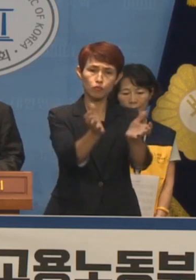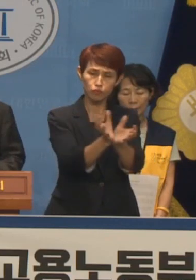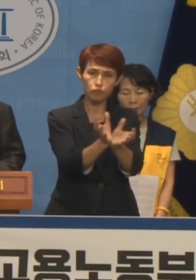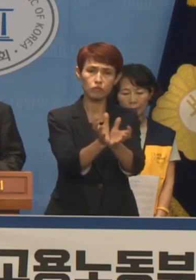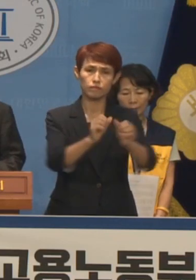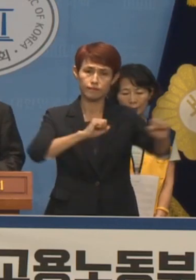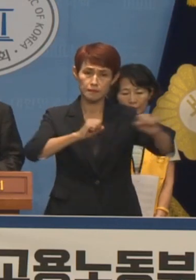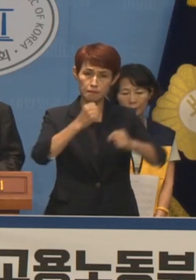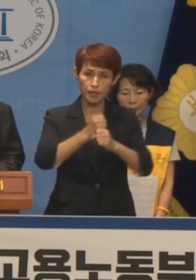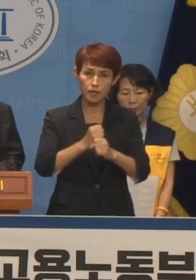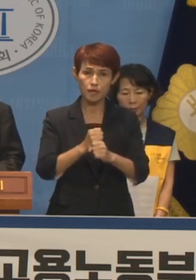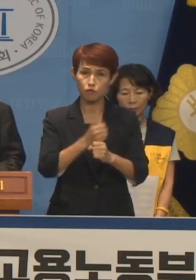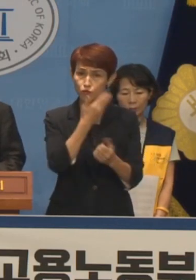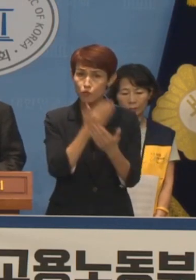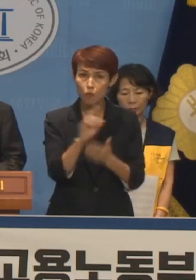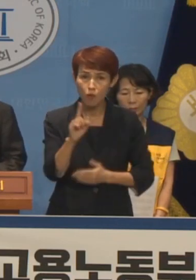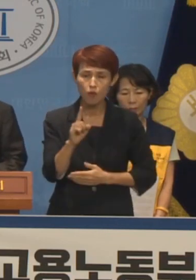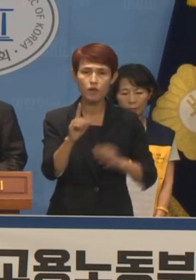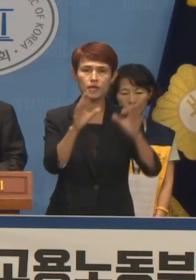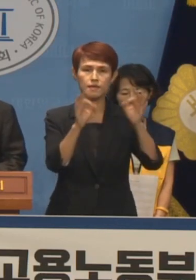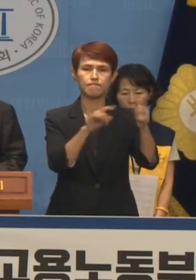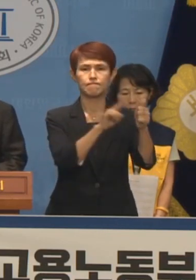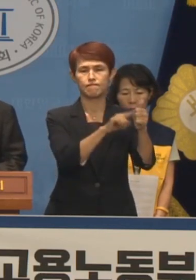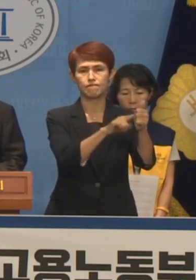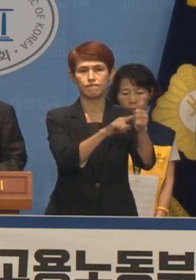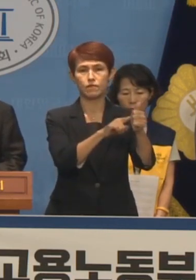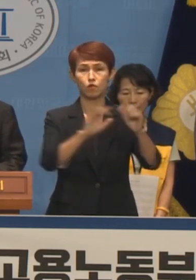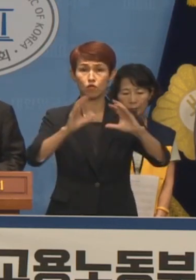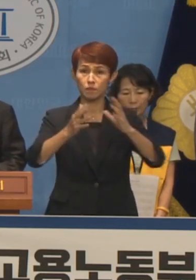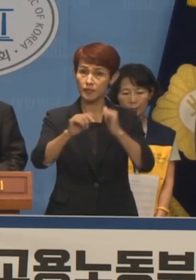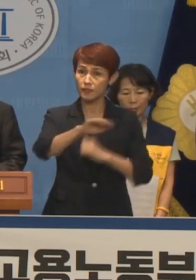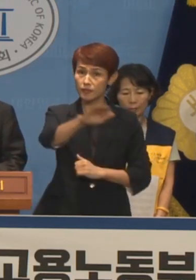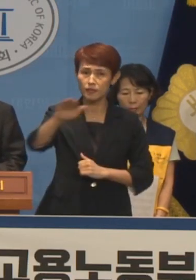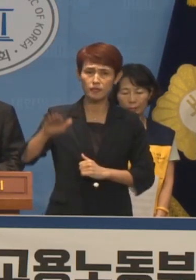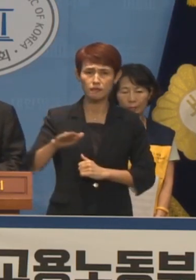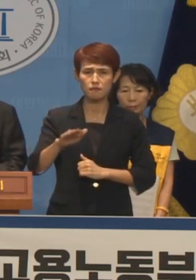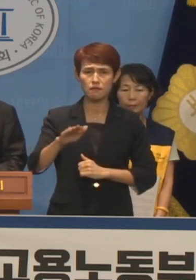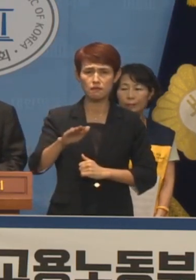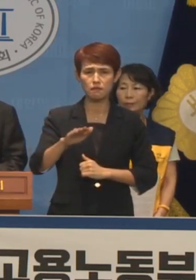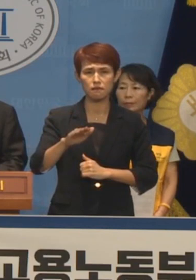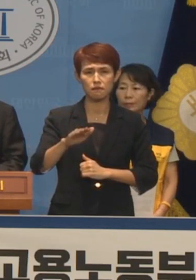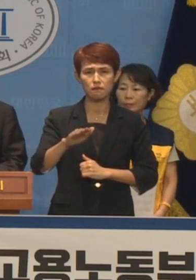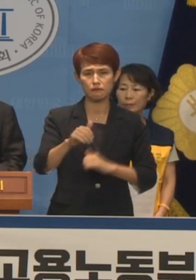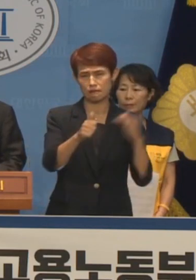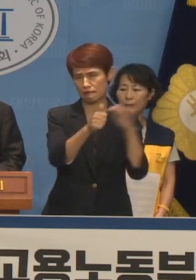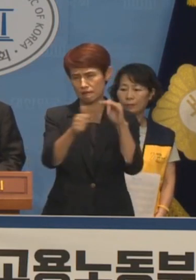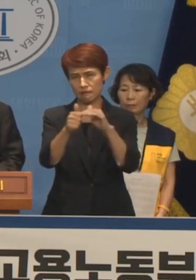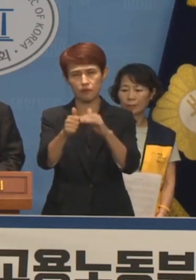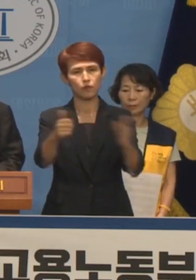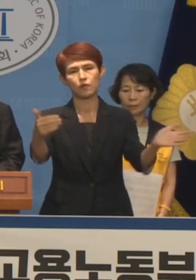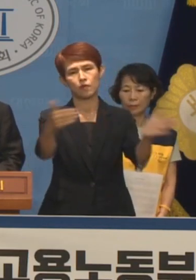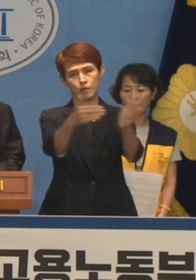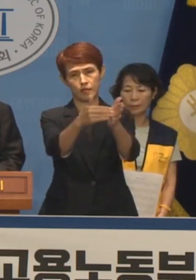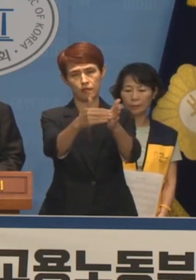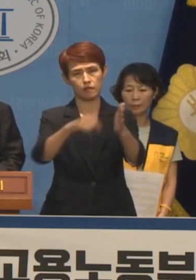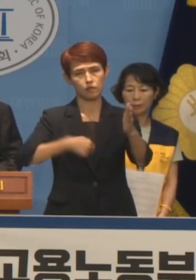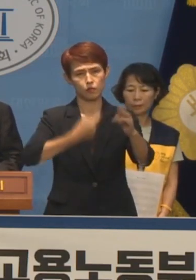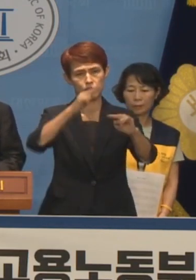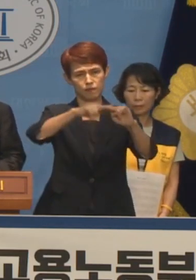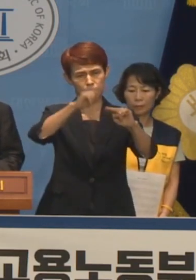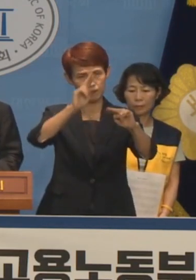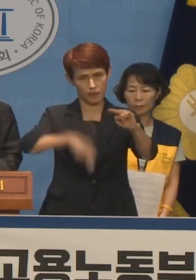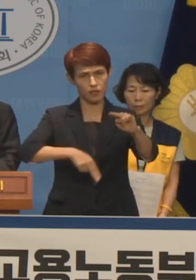방법이 있습니다. 김문수 후보자는 국민들을 더 이상 아프고 피곤하게 만드는 짓 그만하고 스스로